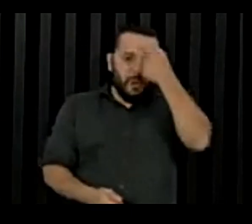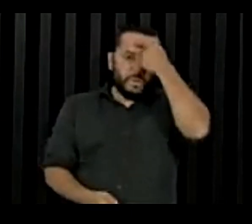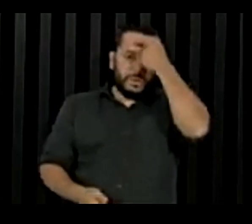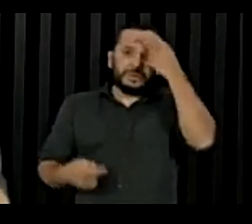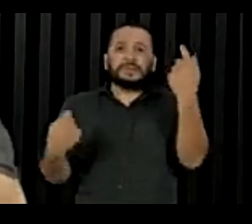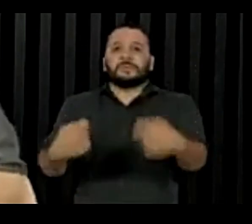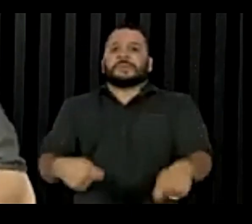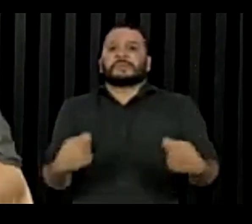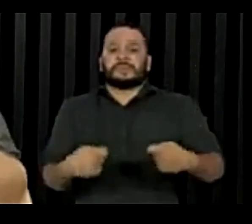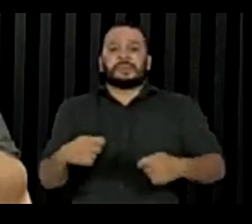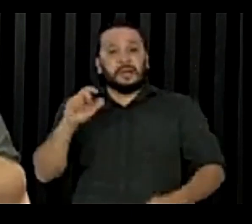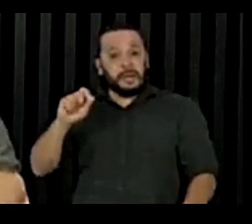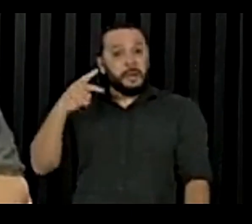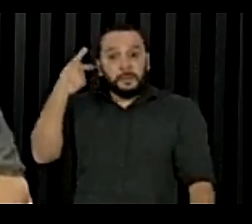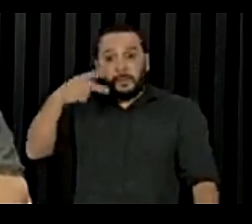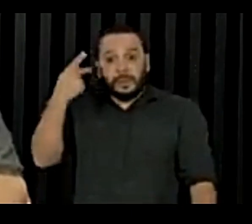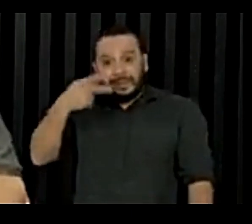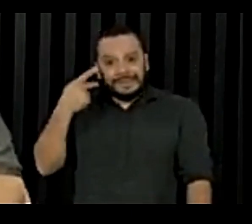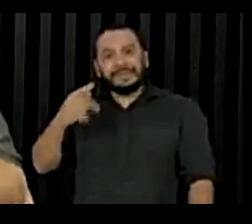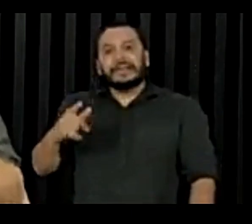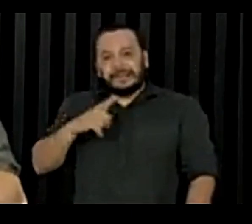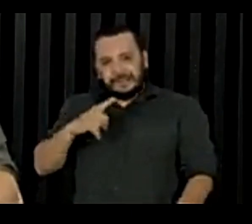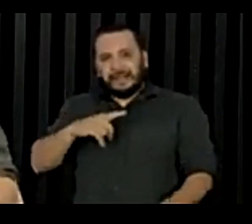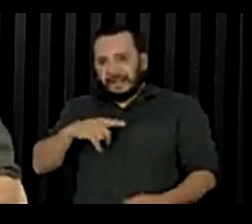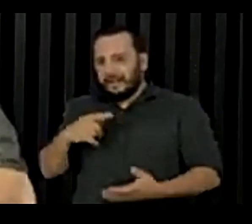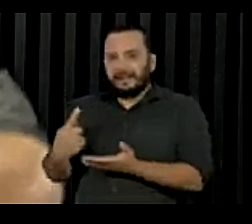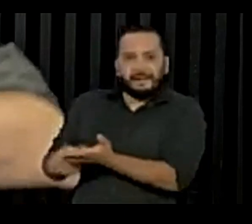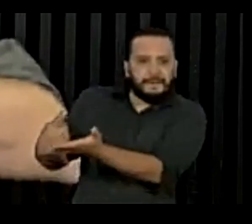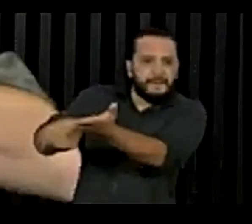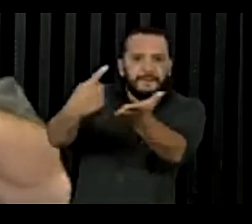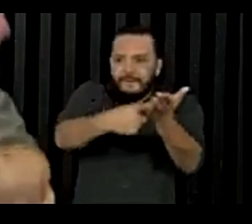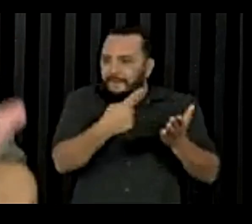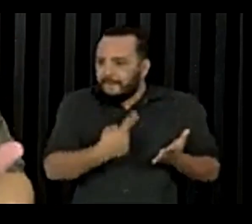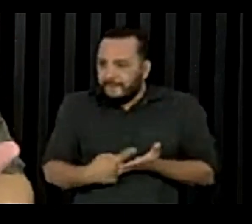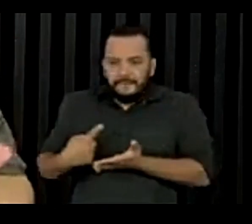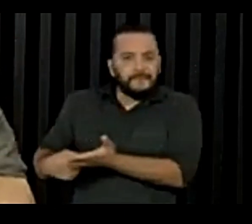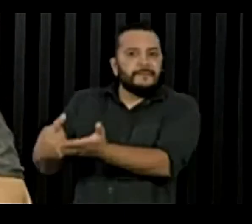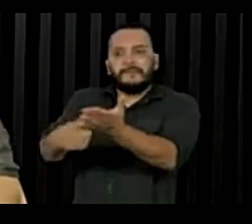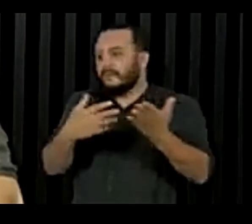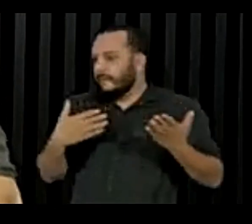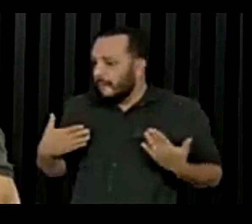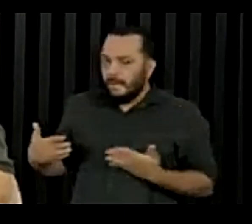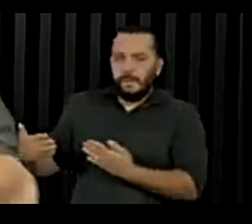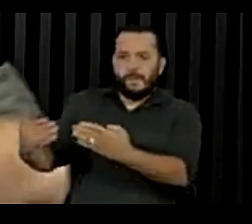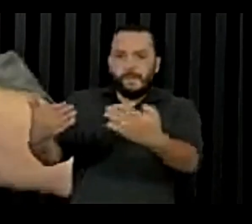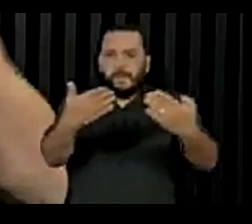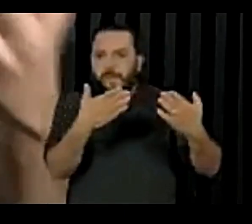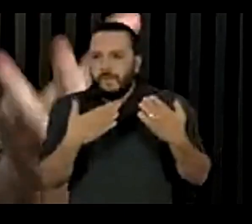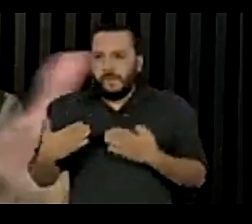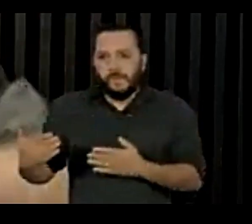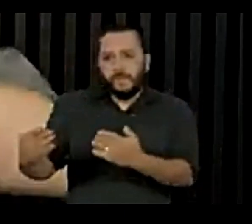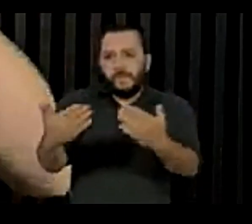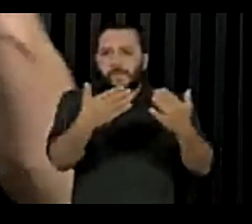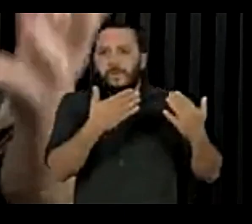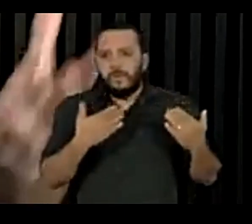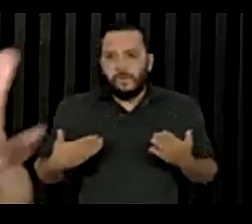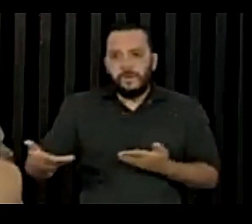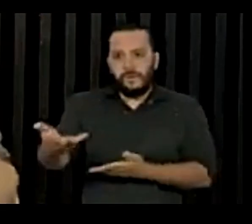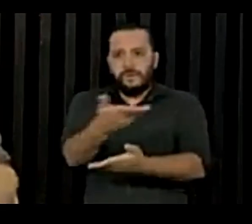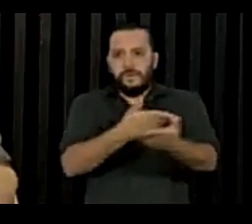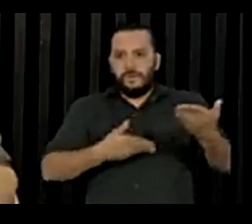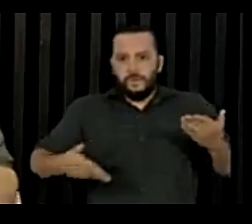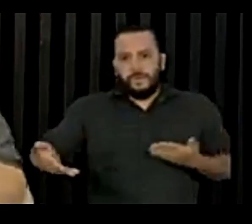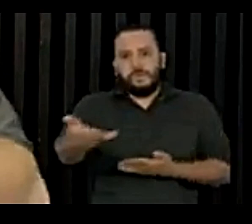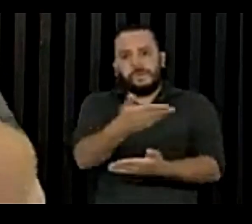todas. A política vive de engrenagens. Ela vive de diálogo, ela vive de convivência dentro dos